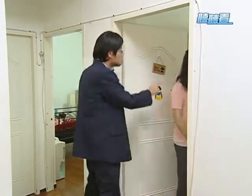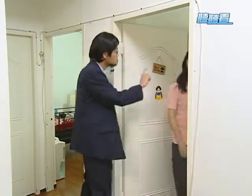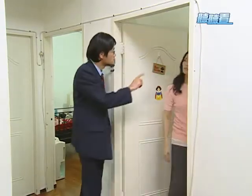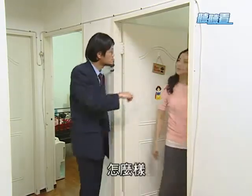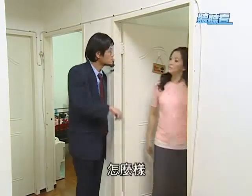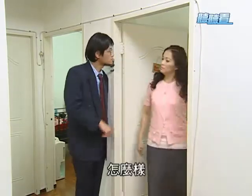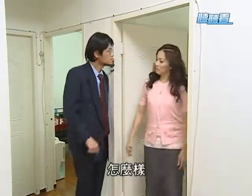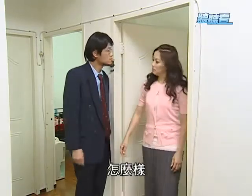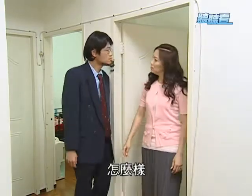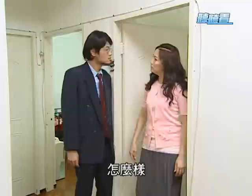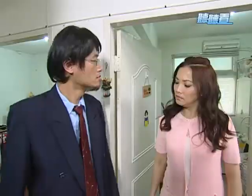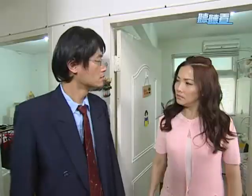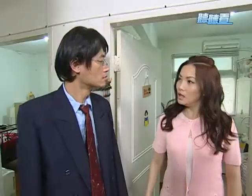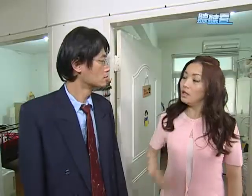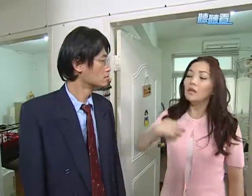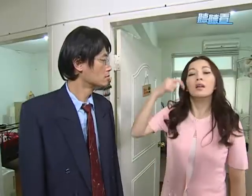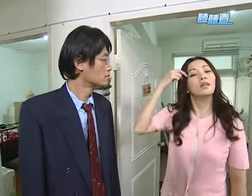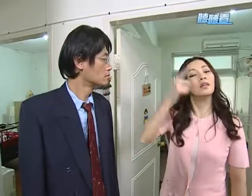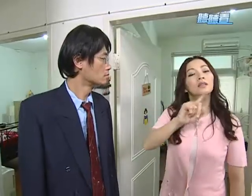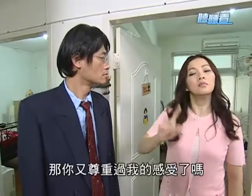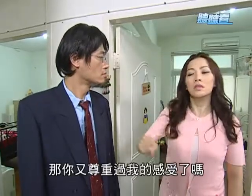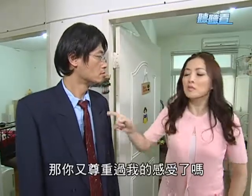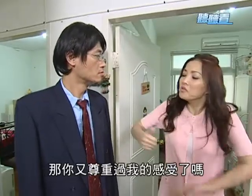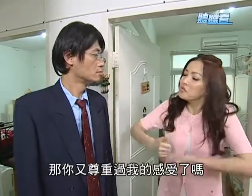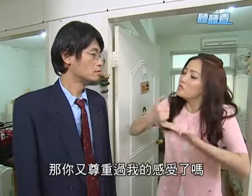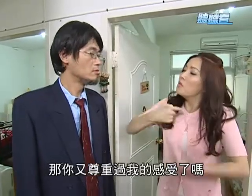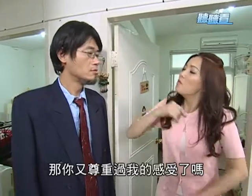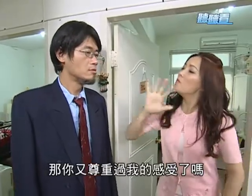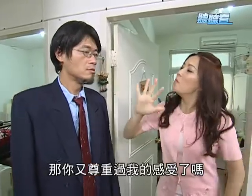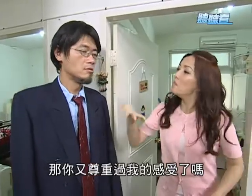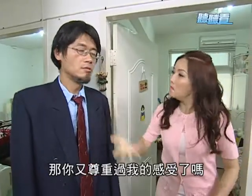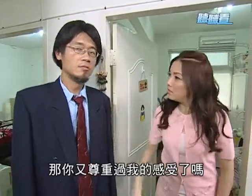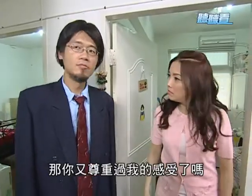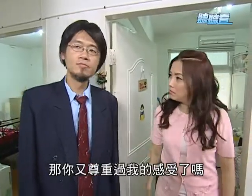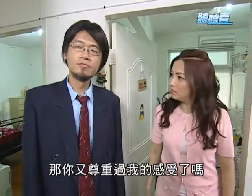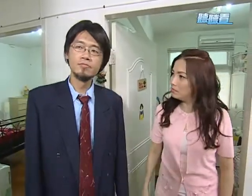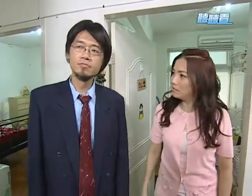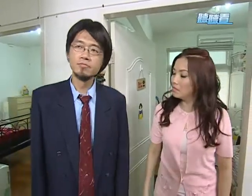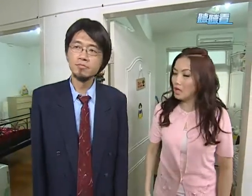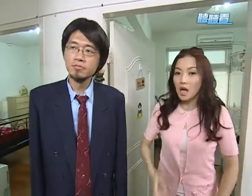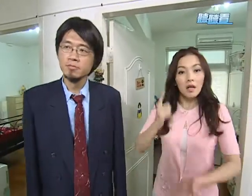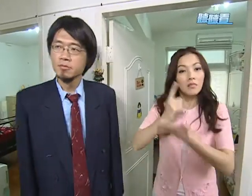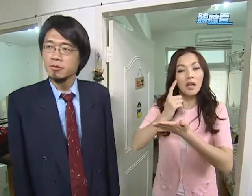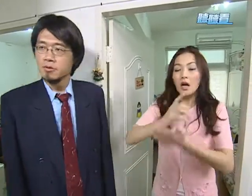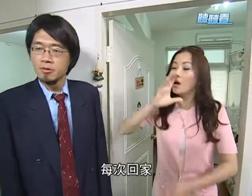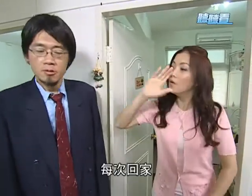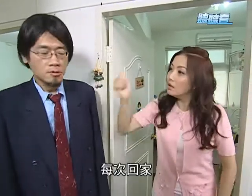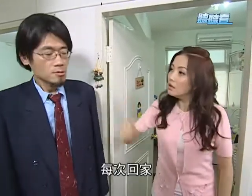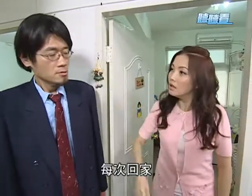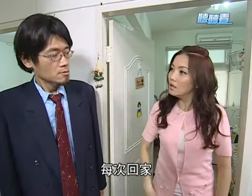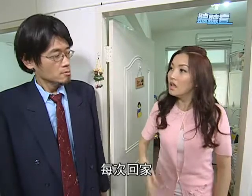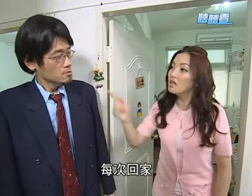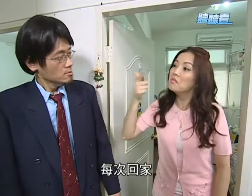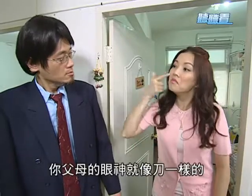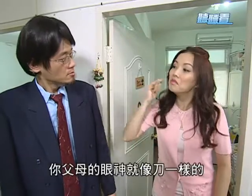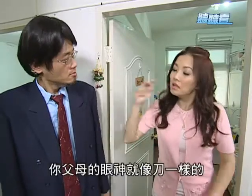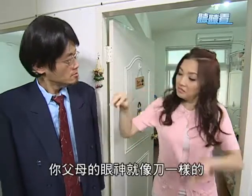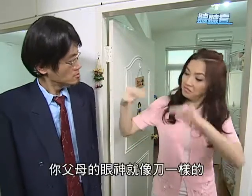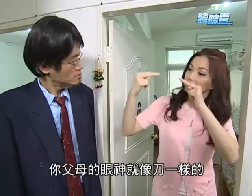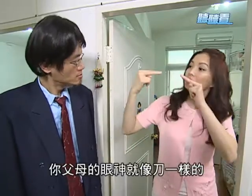怎么样？ 那你又尊重过我的感受了吗？每次回家，你父母的眼